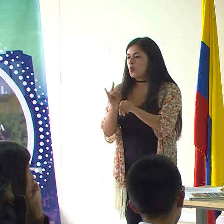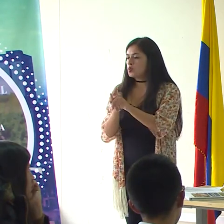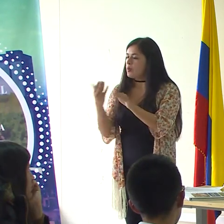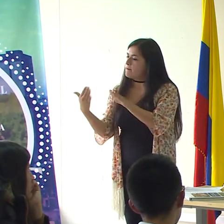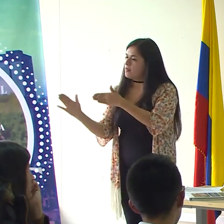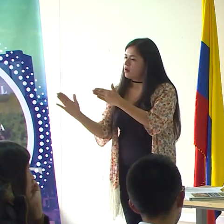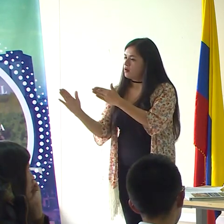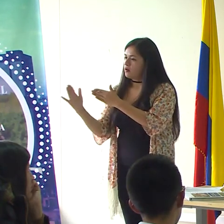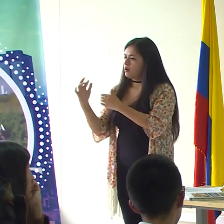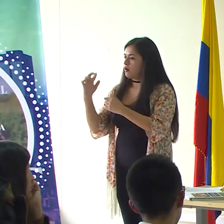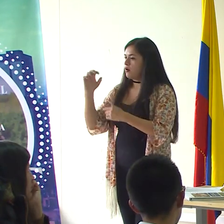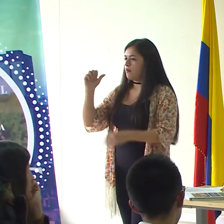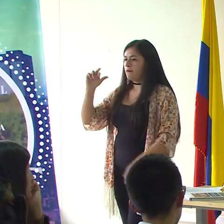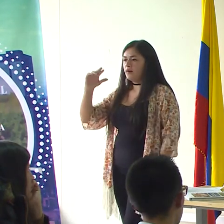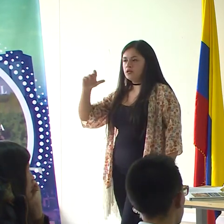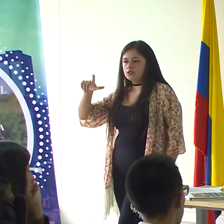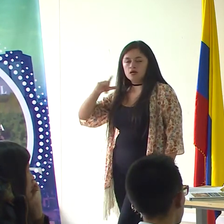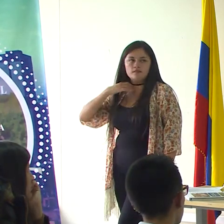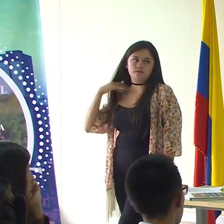gestión